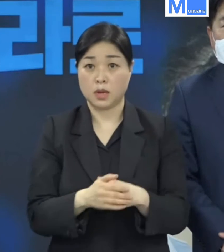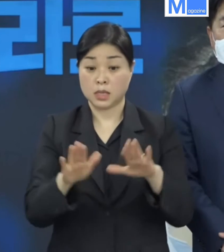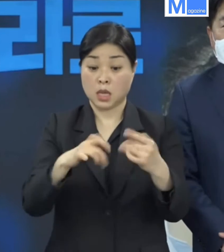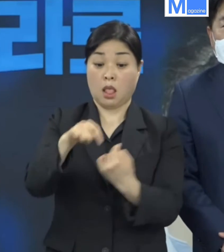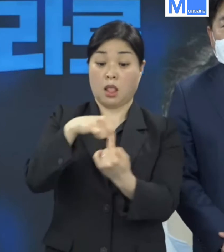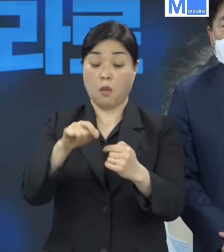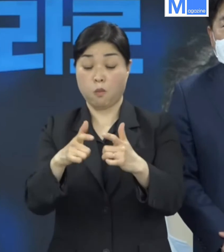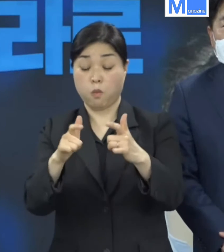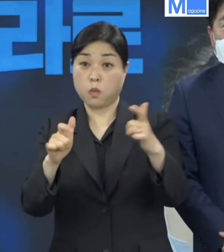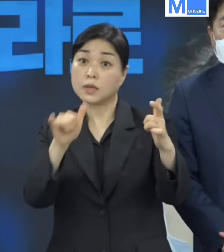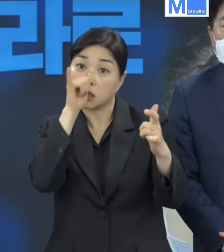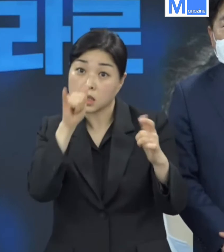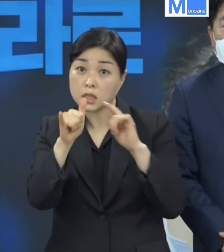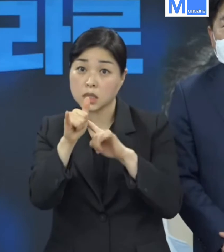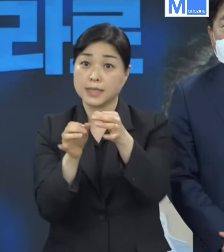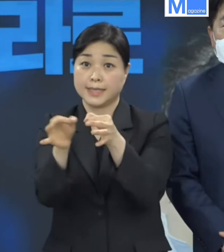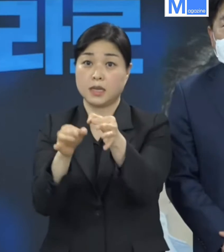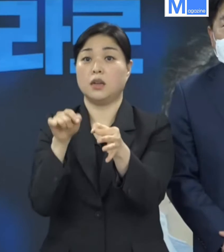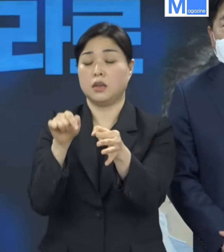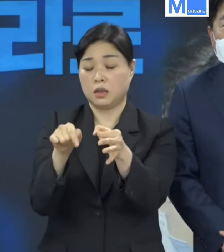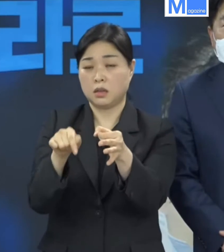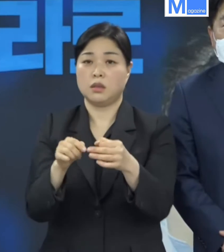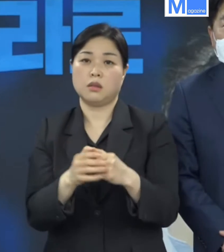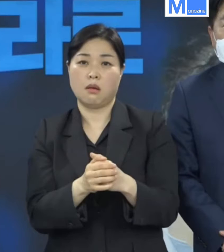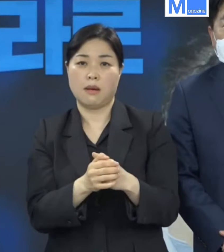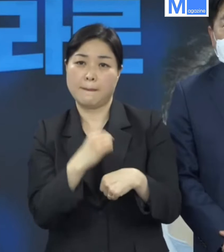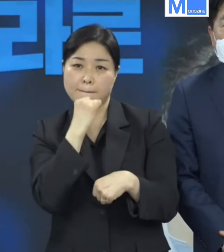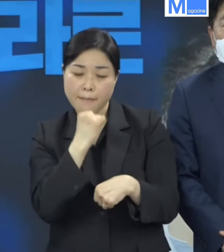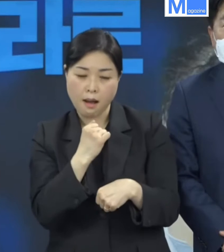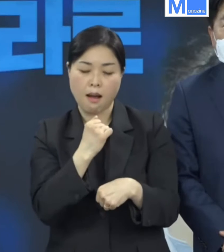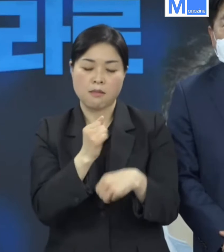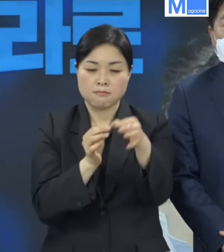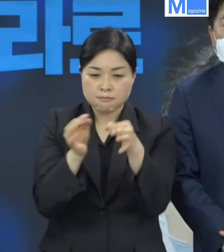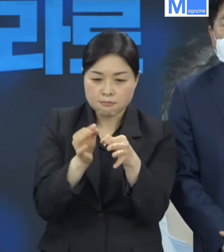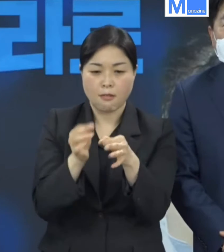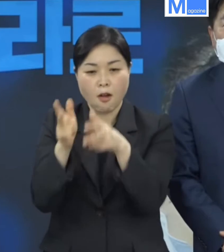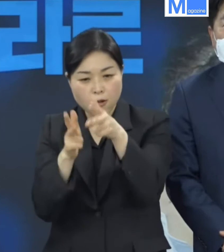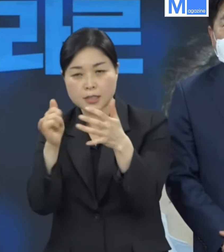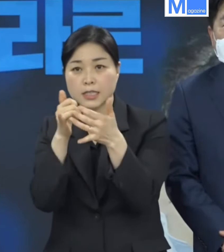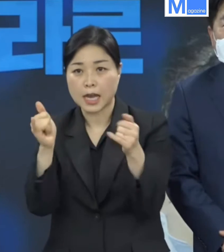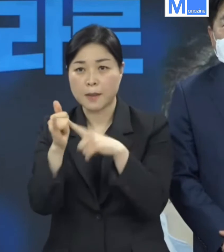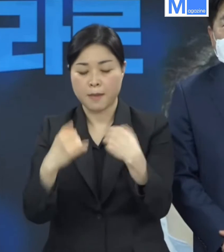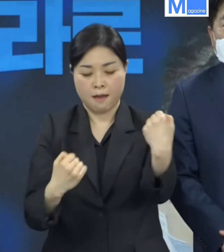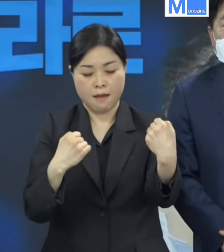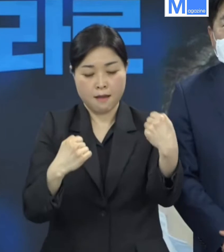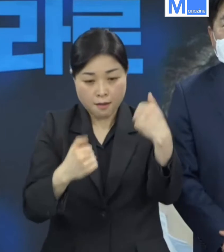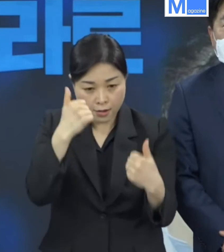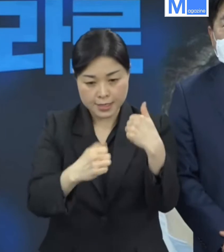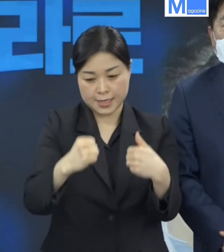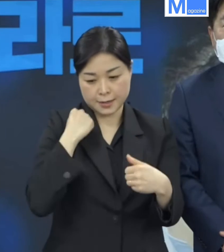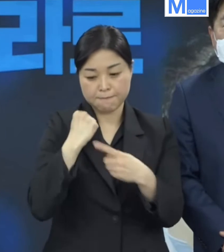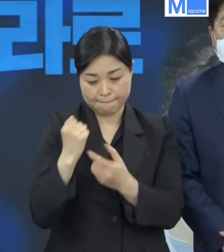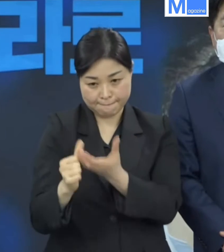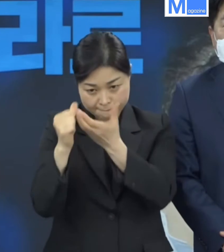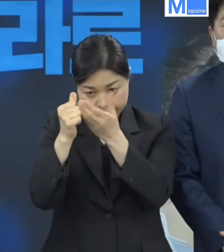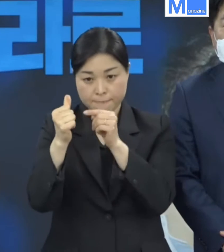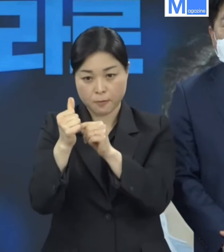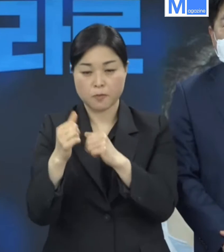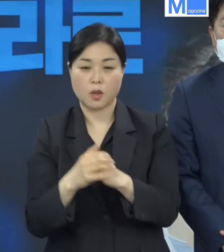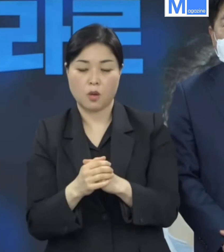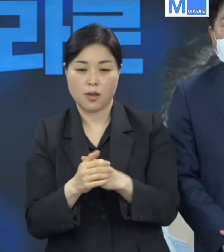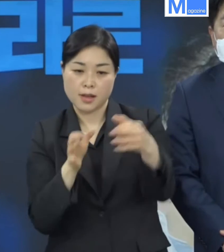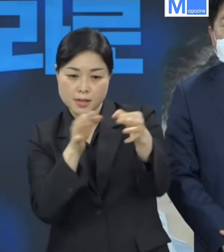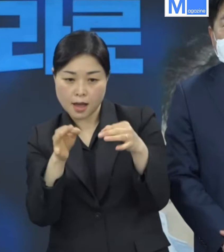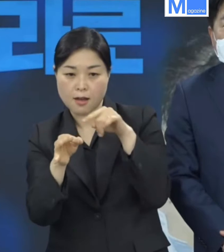있는 온라인 플랫폼 시장에서 소상공인 자영업자가 경쟁력을 갖추고 상권의 중심이